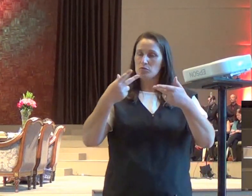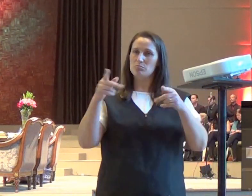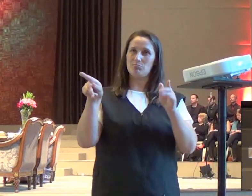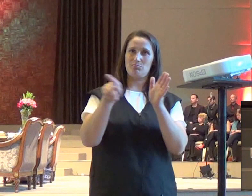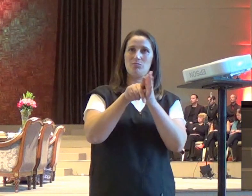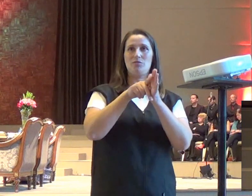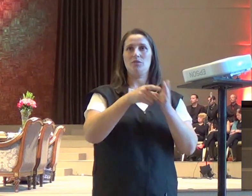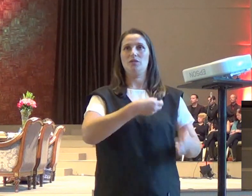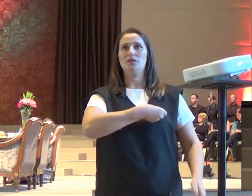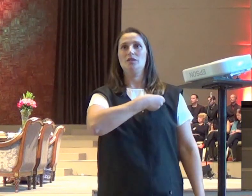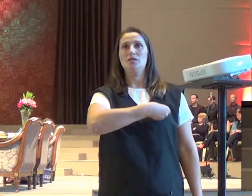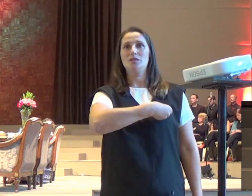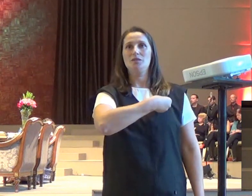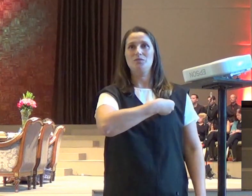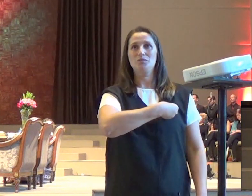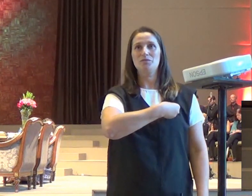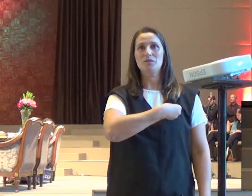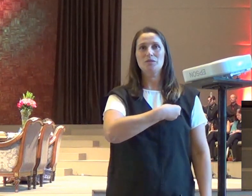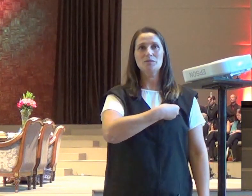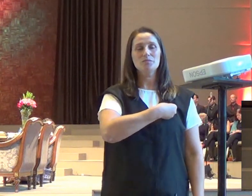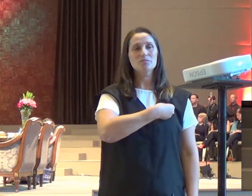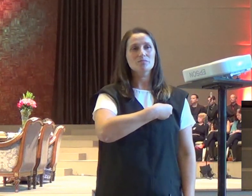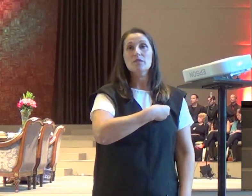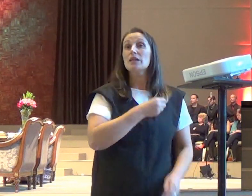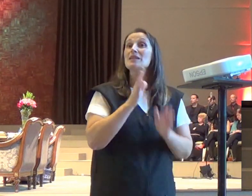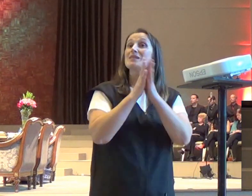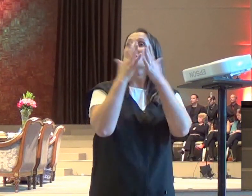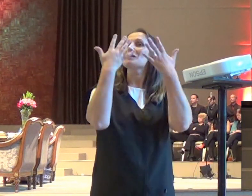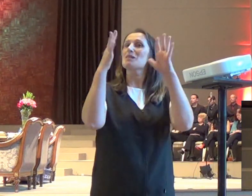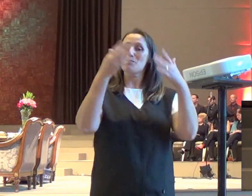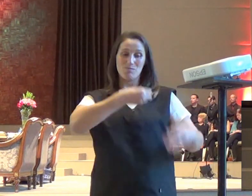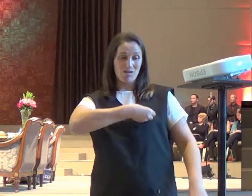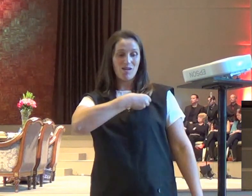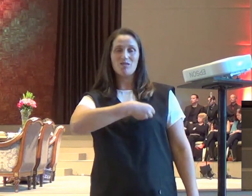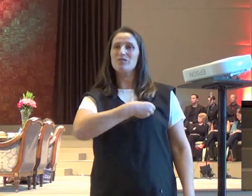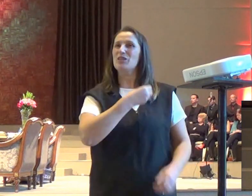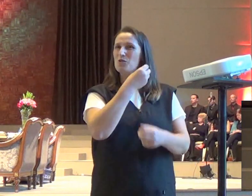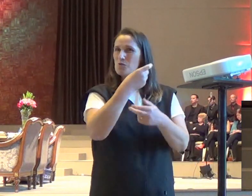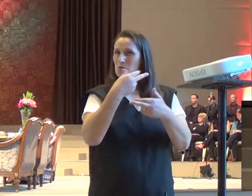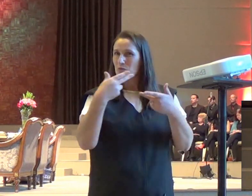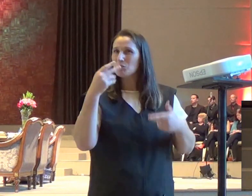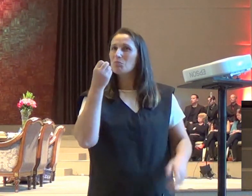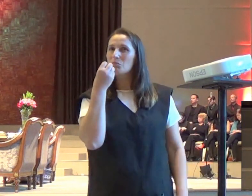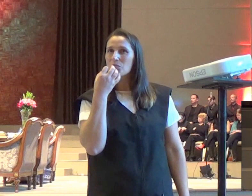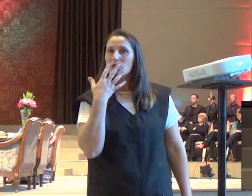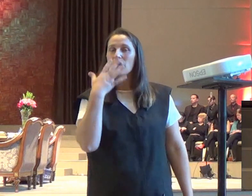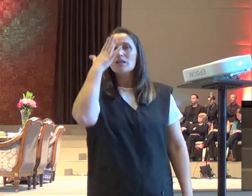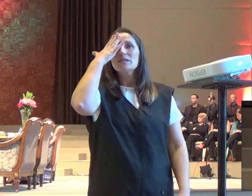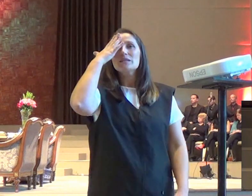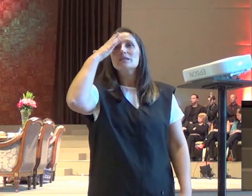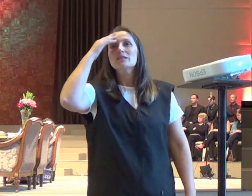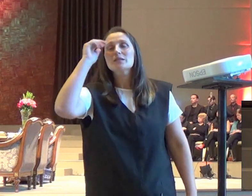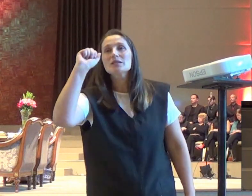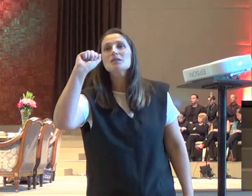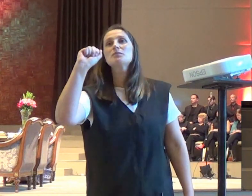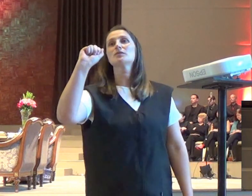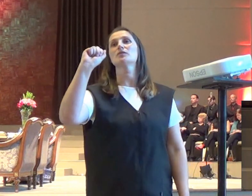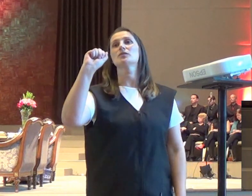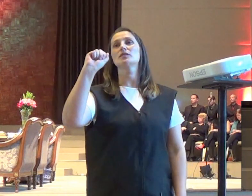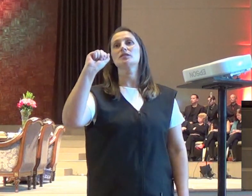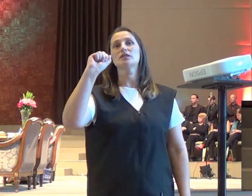vida, a como celebrar as coisas boas da vida, a como ter sabedoria para tomar